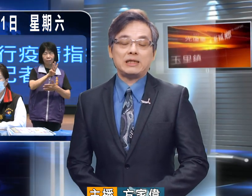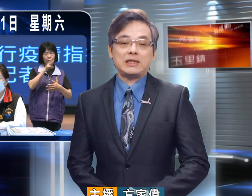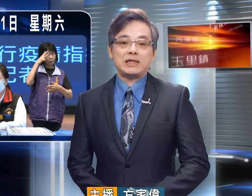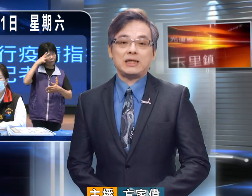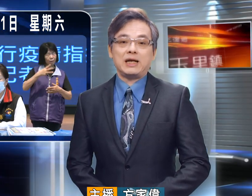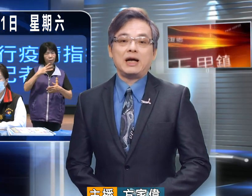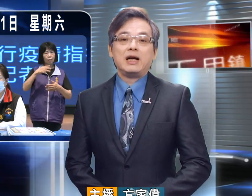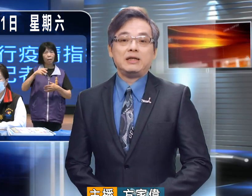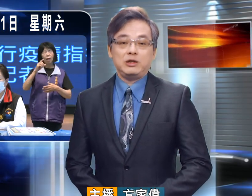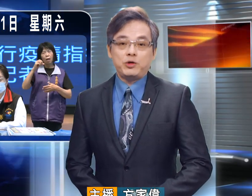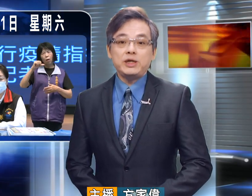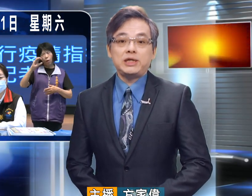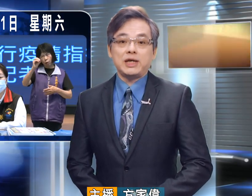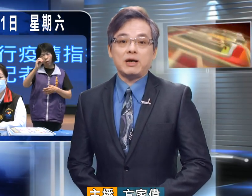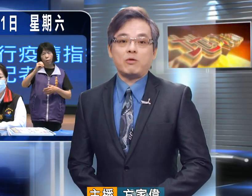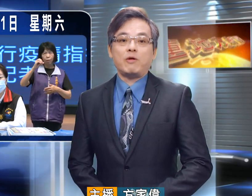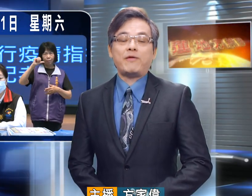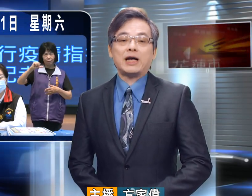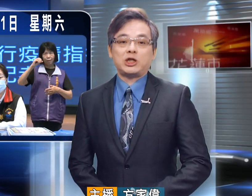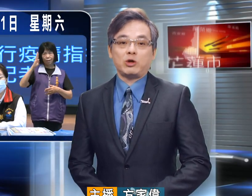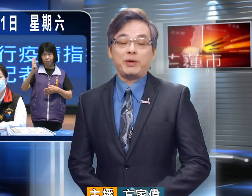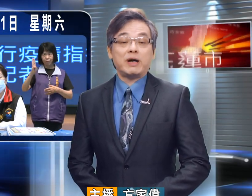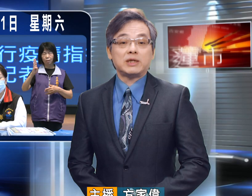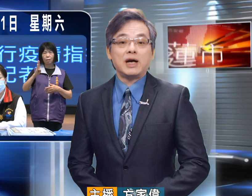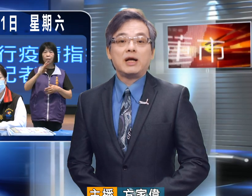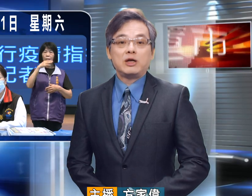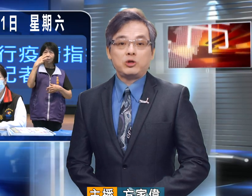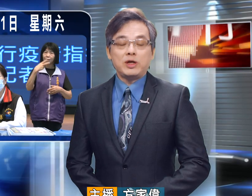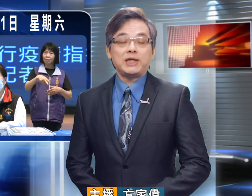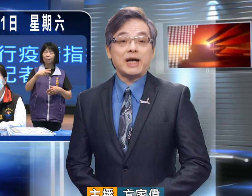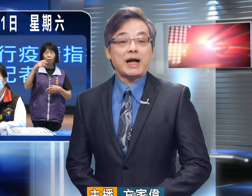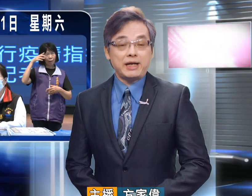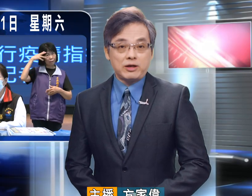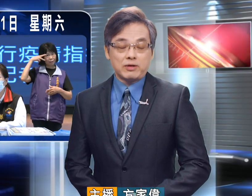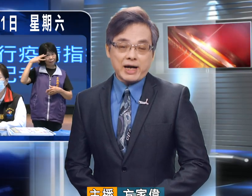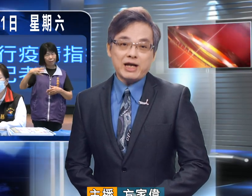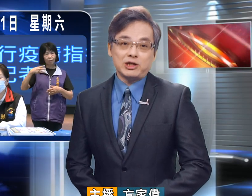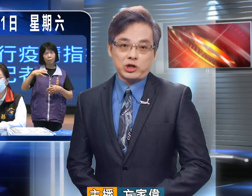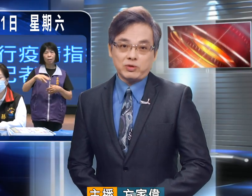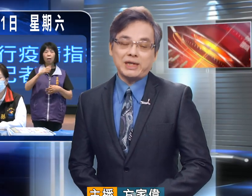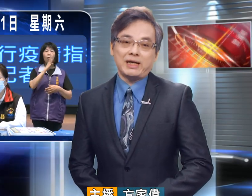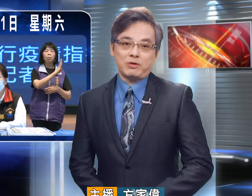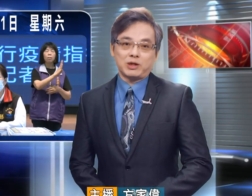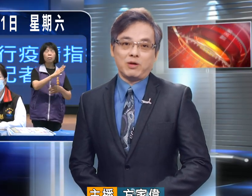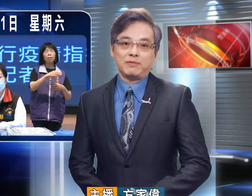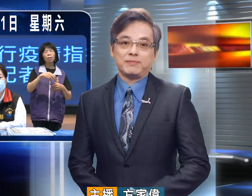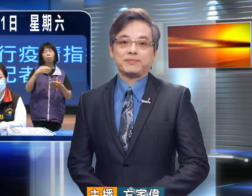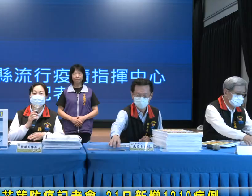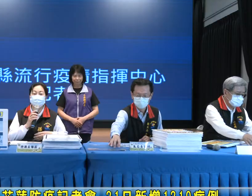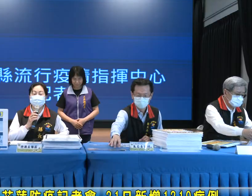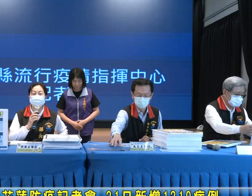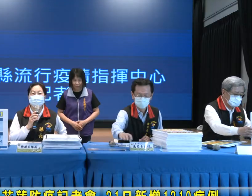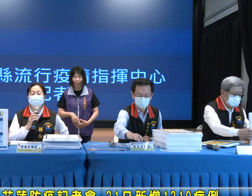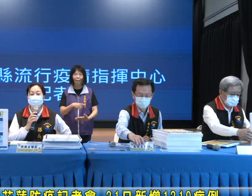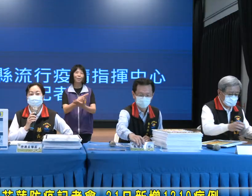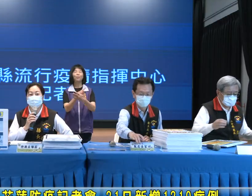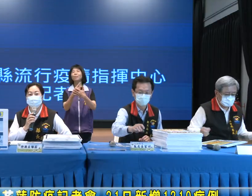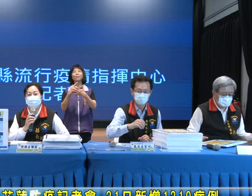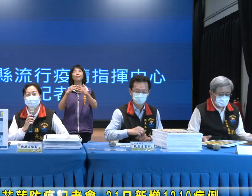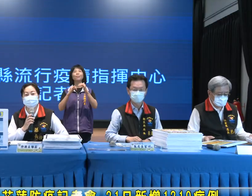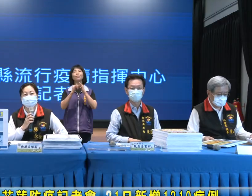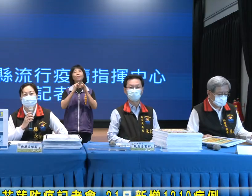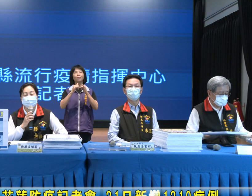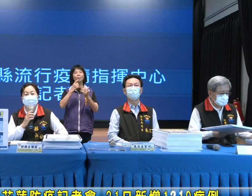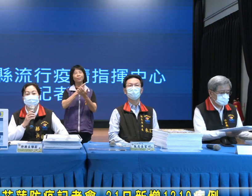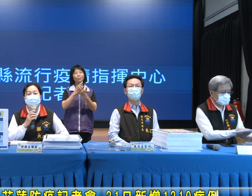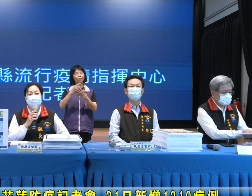发起了你捐血我发球票的捐血还能够看球赛的活动。 花莲县21号